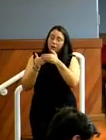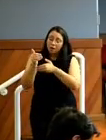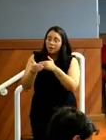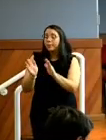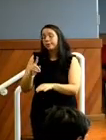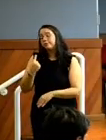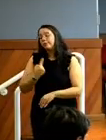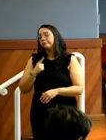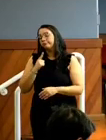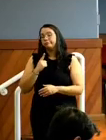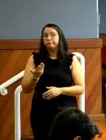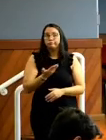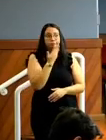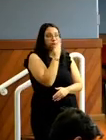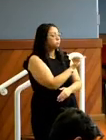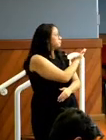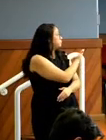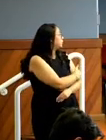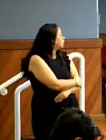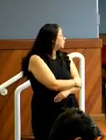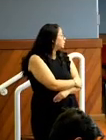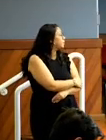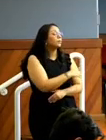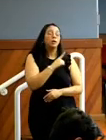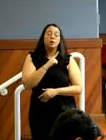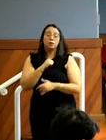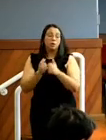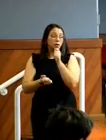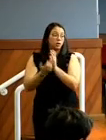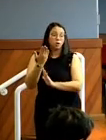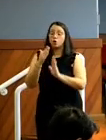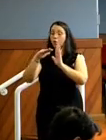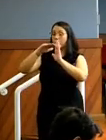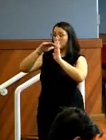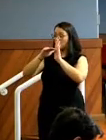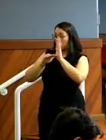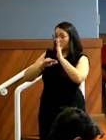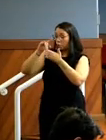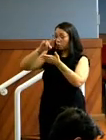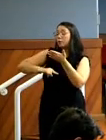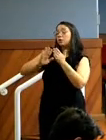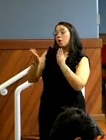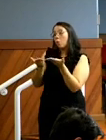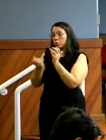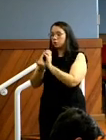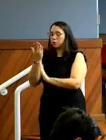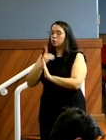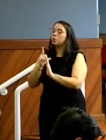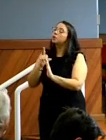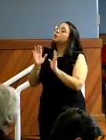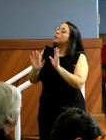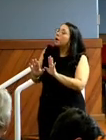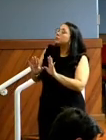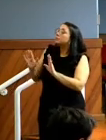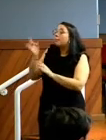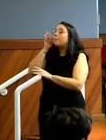gente enfrenta. Agora, assim, nós criamos os protocolos de documentos, aprovamos e hoje é muito mais fácil para a gente conseguir fazer. Mas é algo